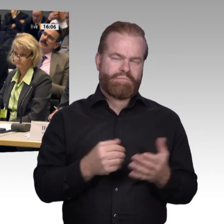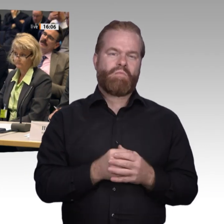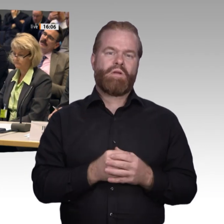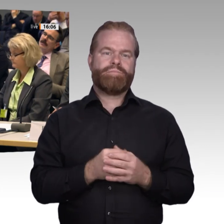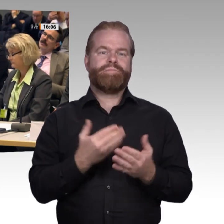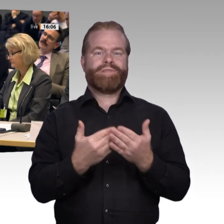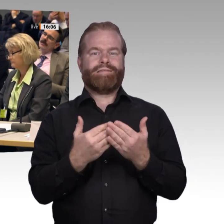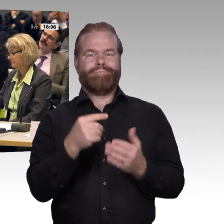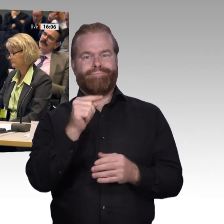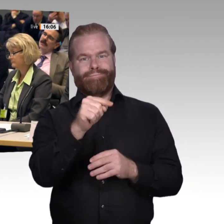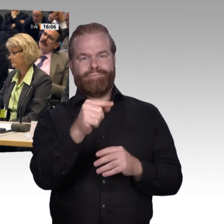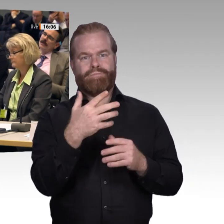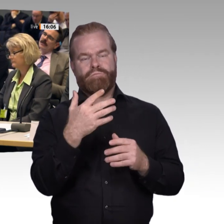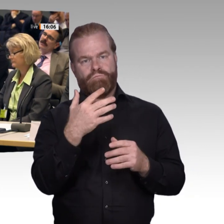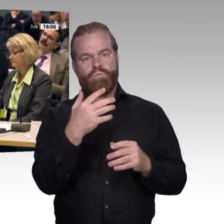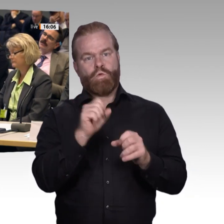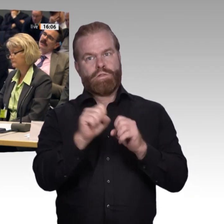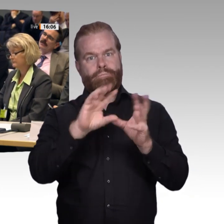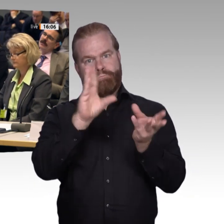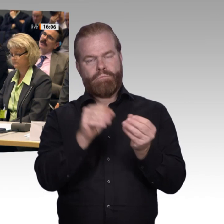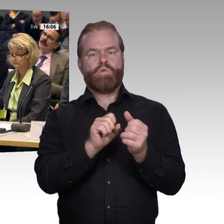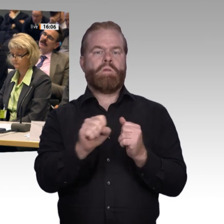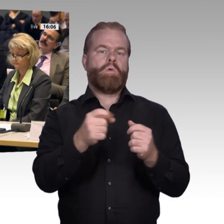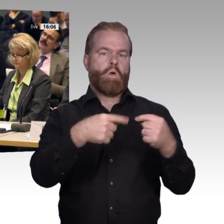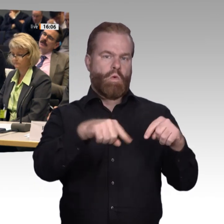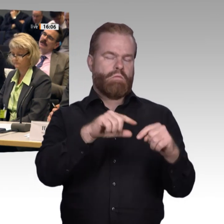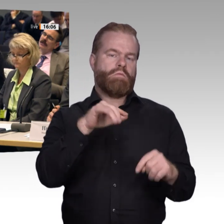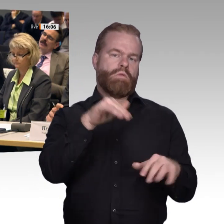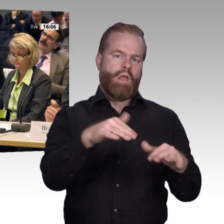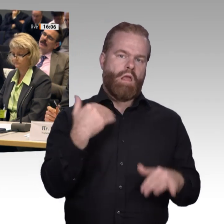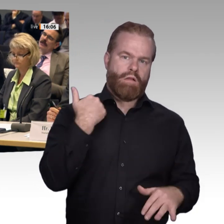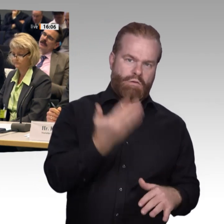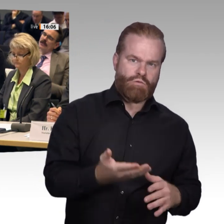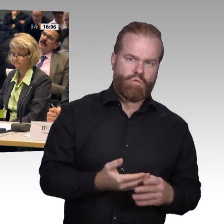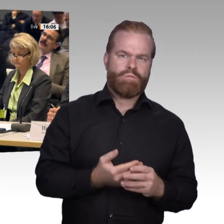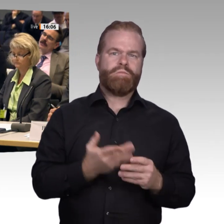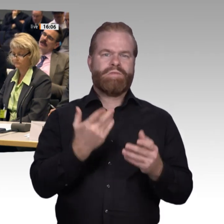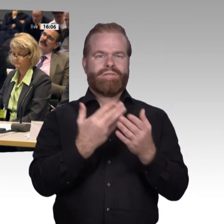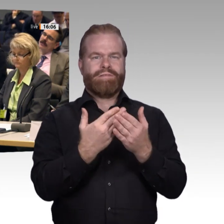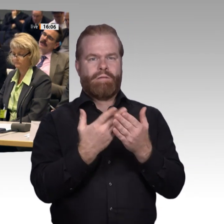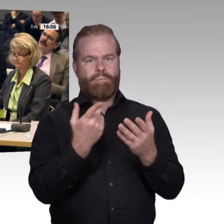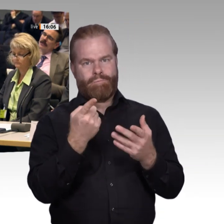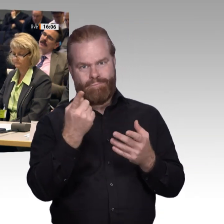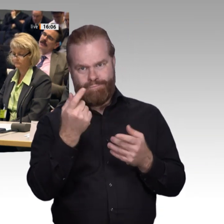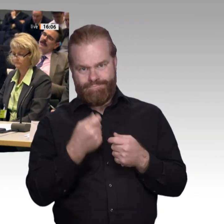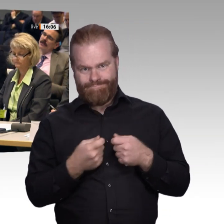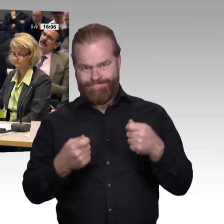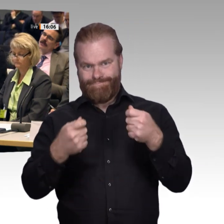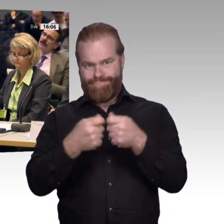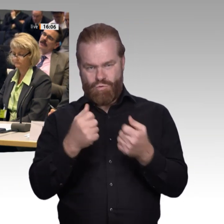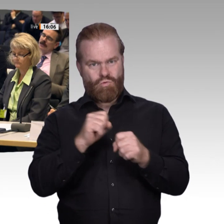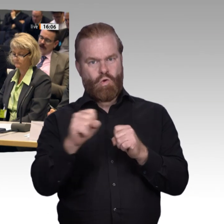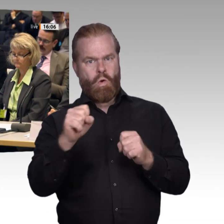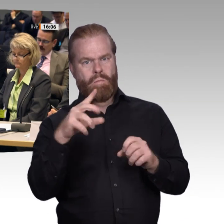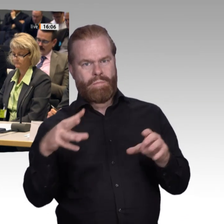den aufsteigenden Kosten der Kommunen, der Hilfe zur Pflege und an den aufsteigenden Kosten der Pflegebedürftigkeit generell, ist bis jetzt noch gar